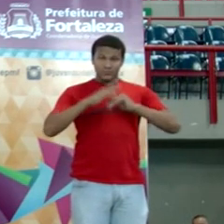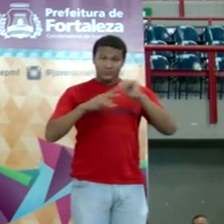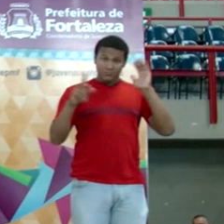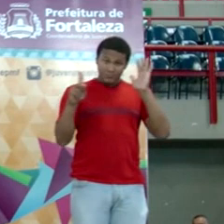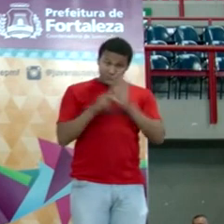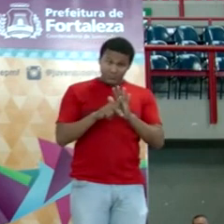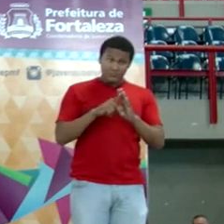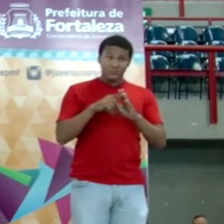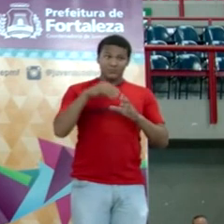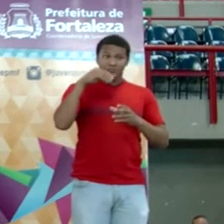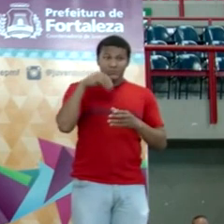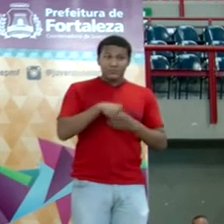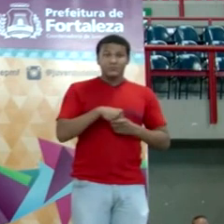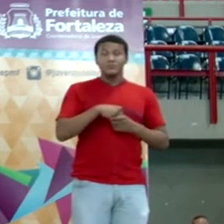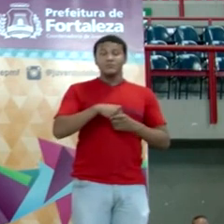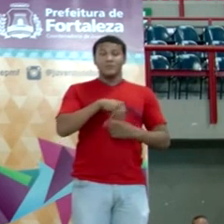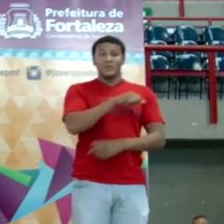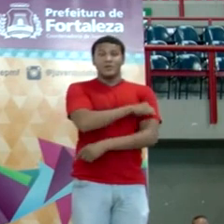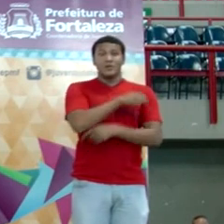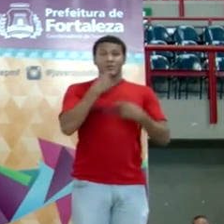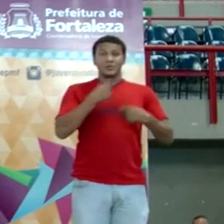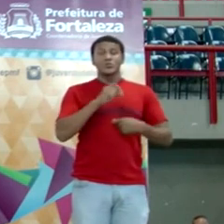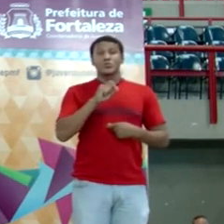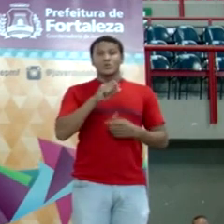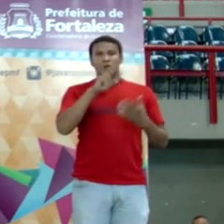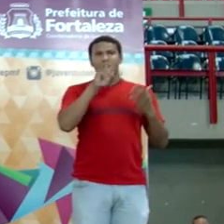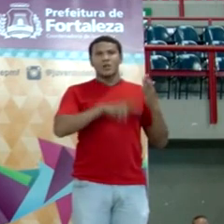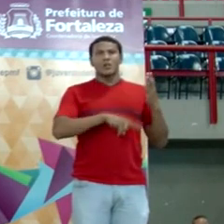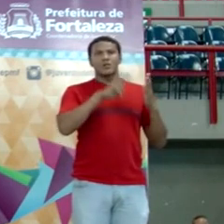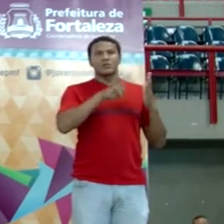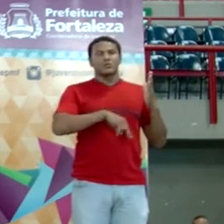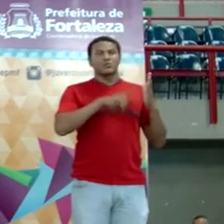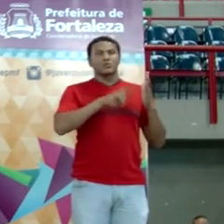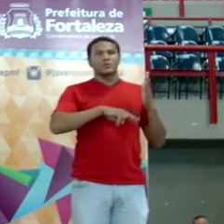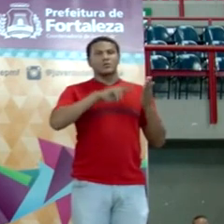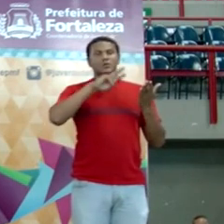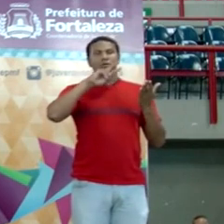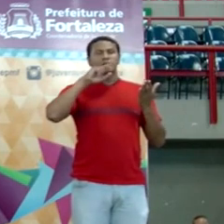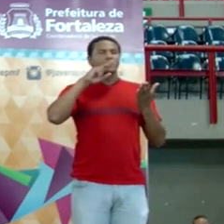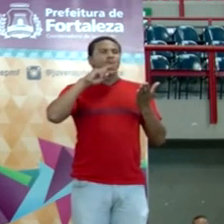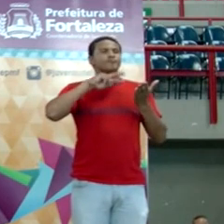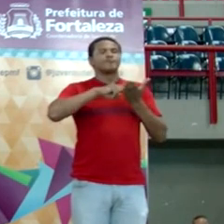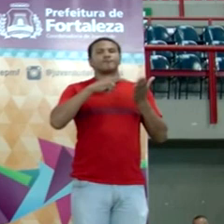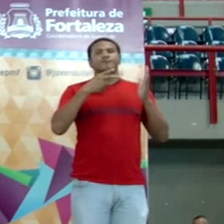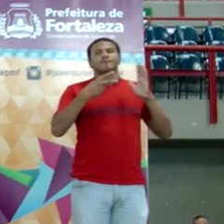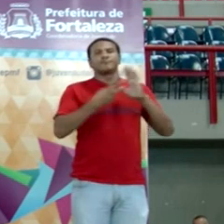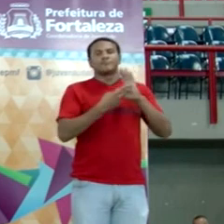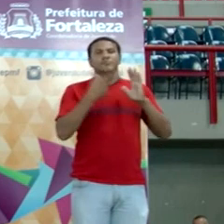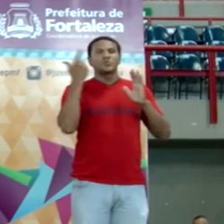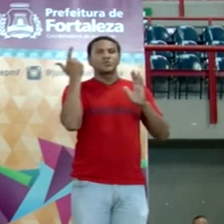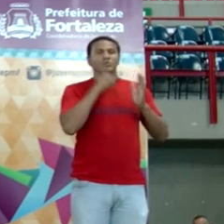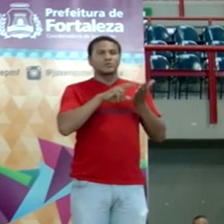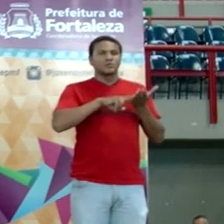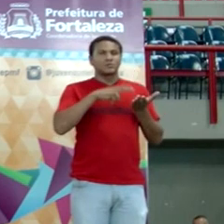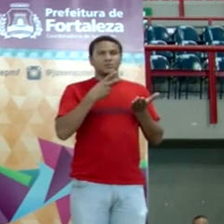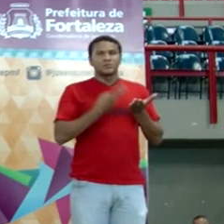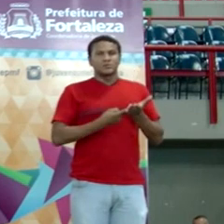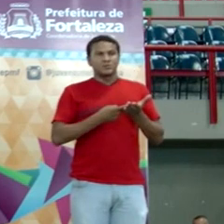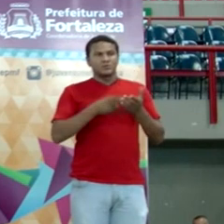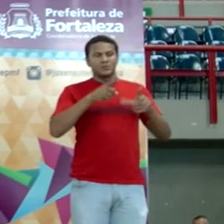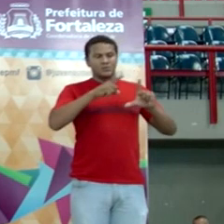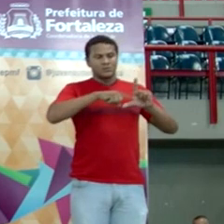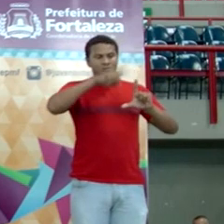prova, uma das habilidades é leitura e interpretação de gráfico. Não existe nenhuma prova do